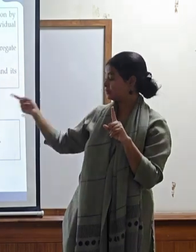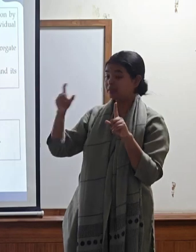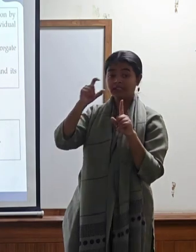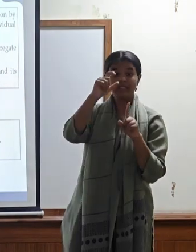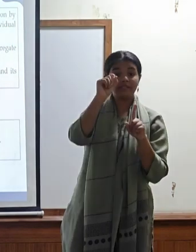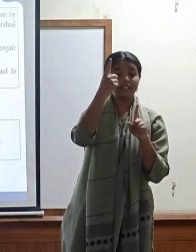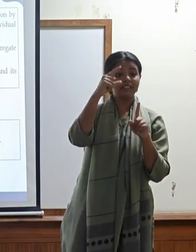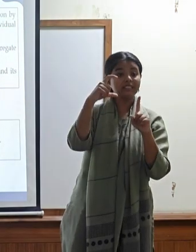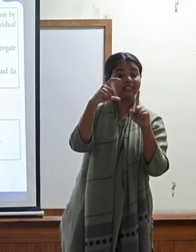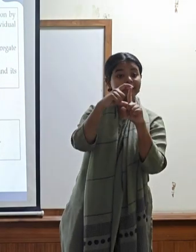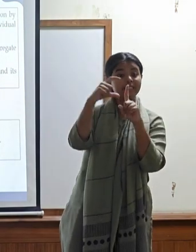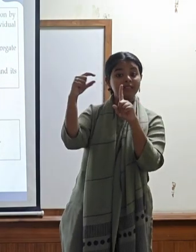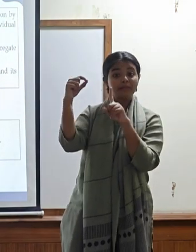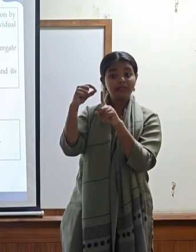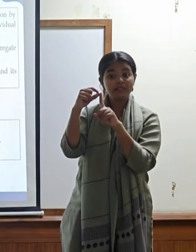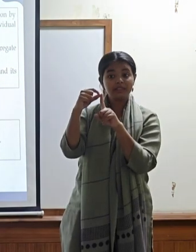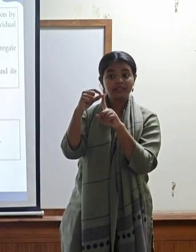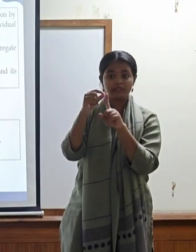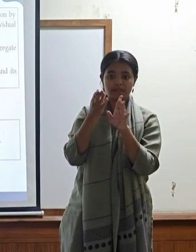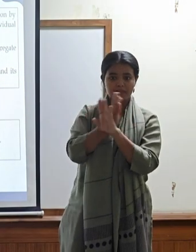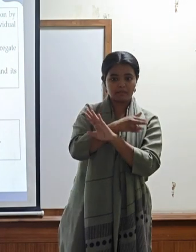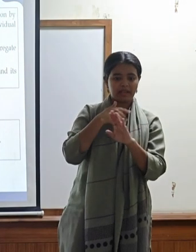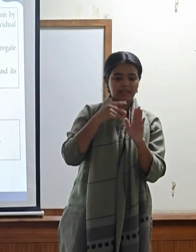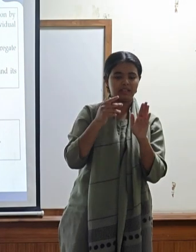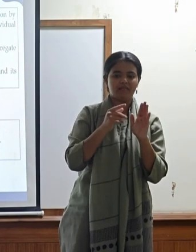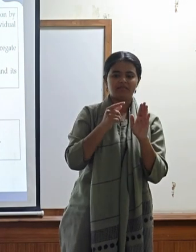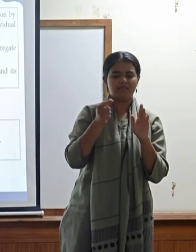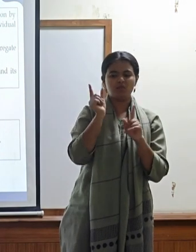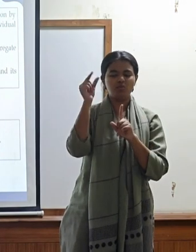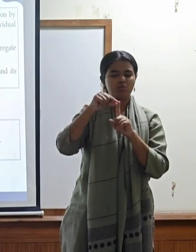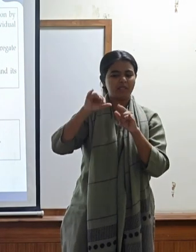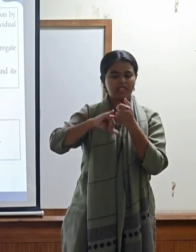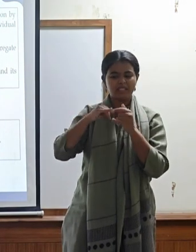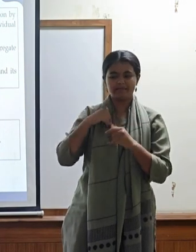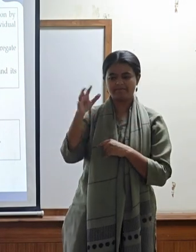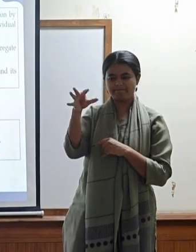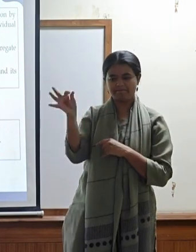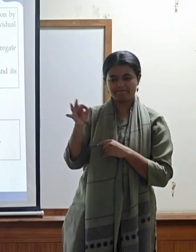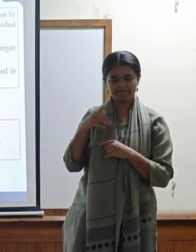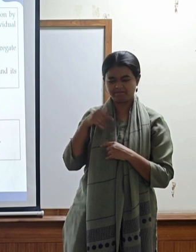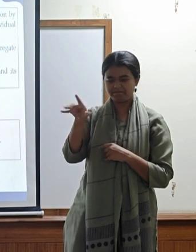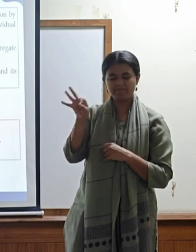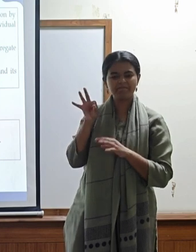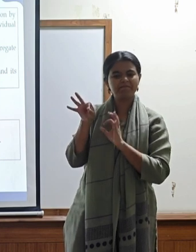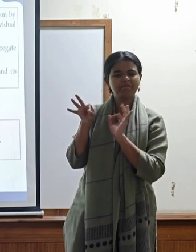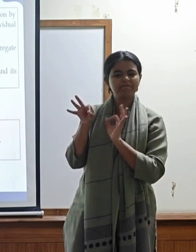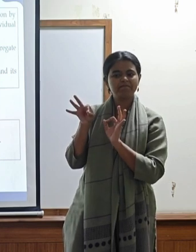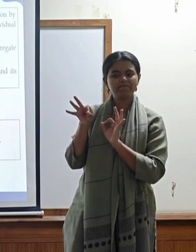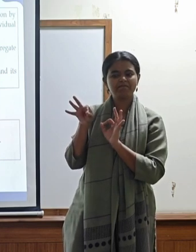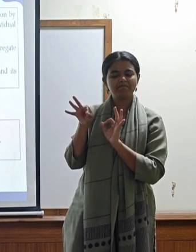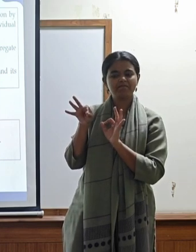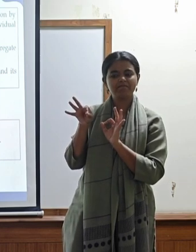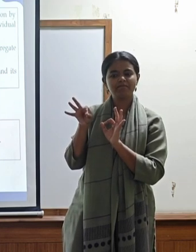चॉइस अपने यूपीएस कॉर्पस के लिए चूज नहीं करेंगे तो ऑटोमेटिकली डिफॉल्ट पैटर्न से आपका इन्वेस्टमेंट